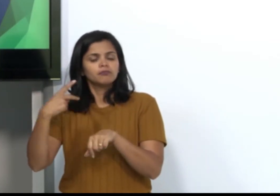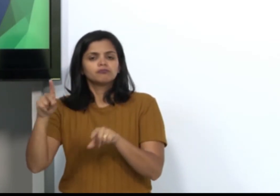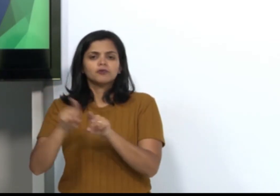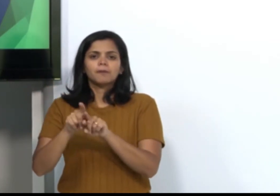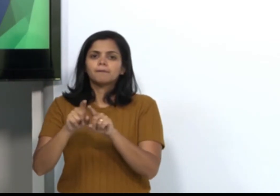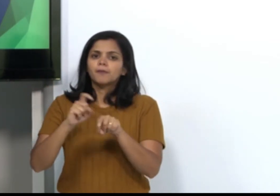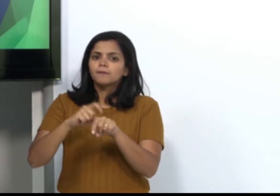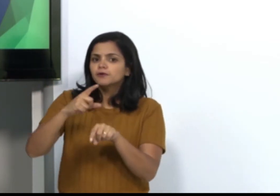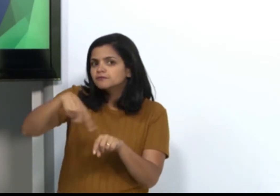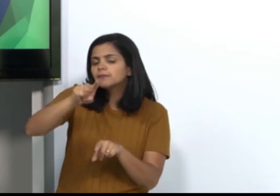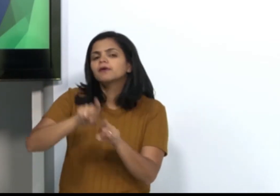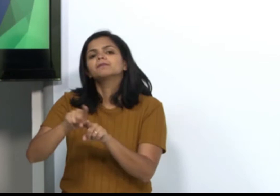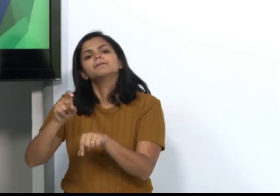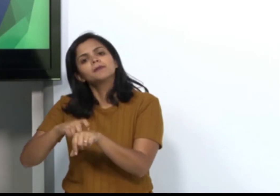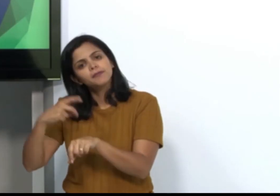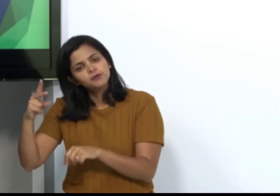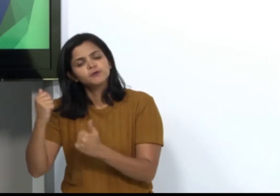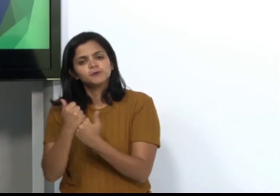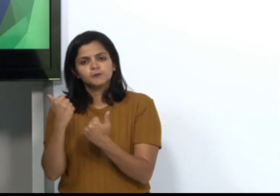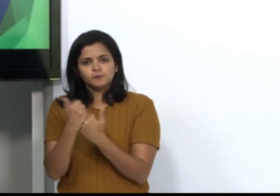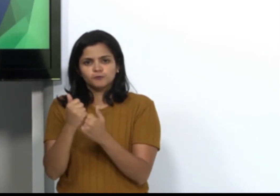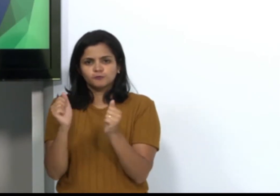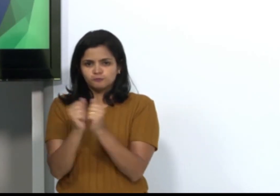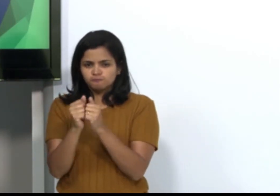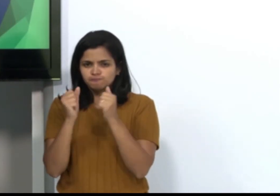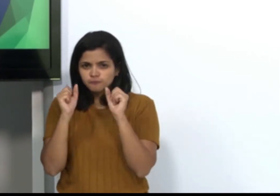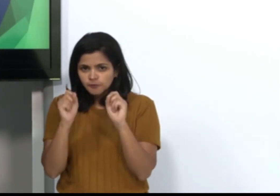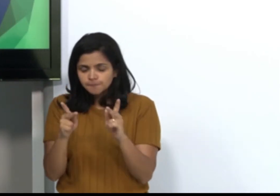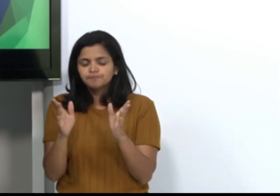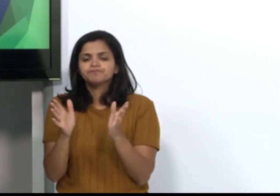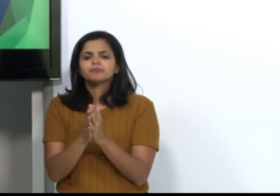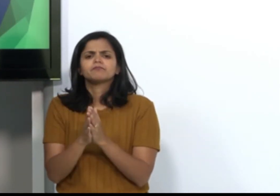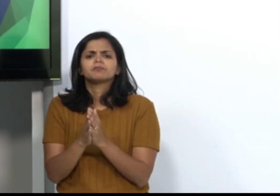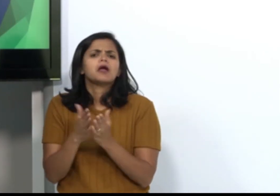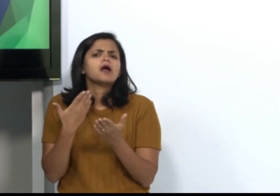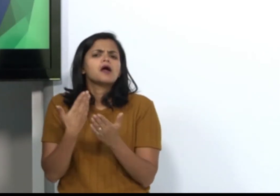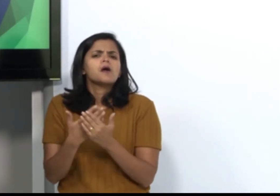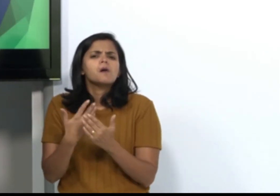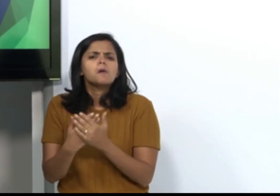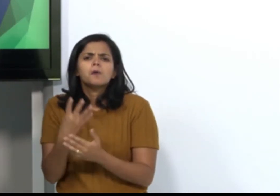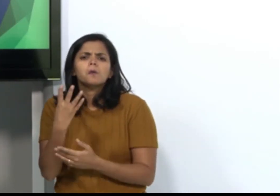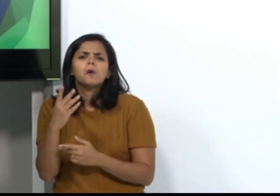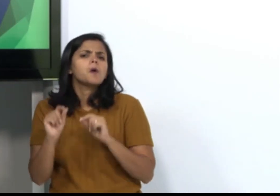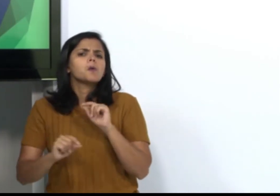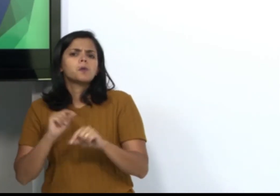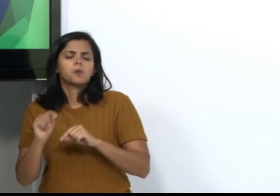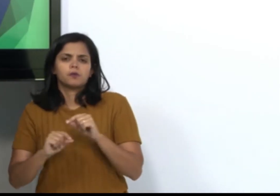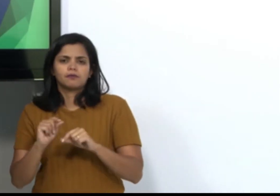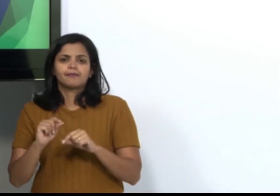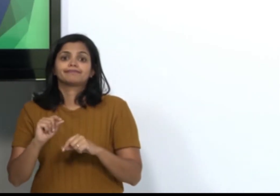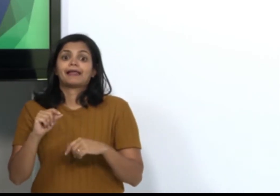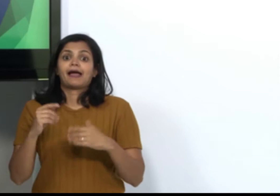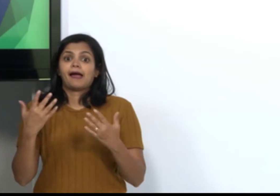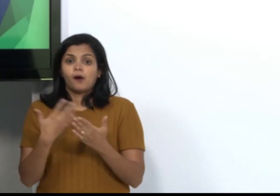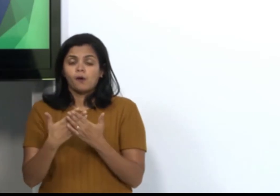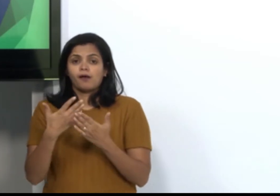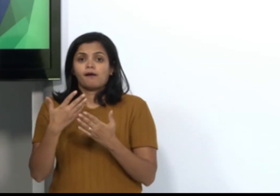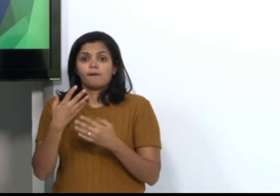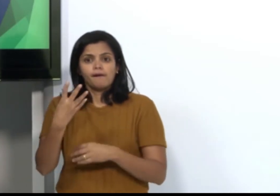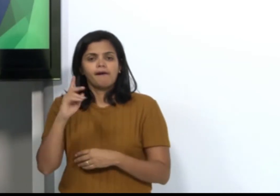dúvida, interaja para que possa aprender. Então, utilize esse tempo com o tutor, ok? A nossa aula